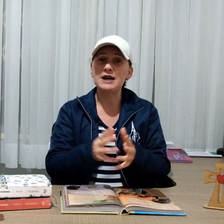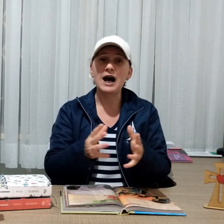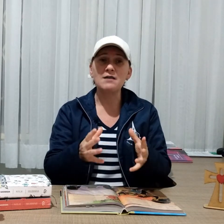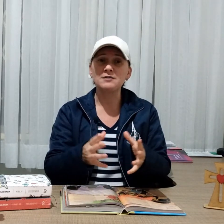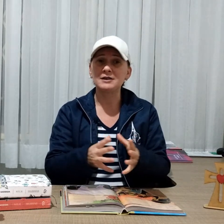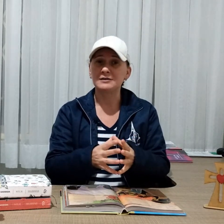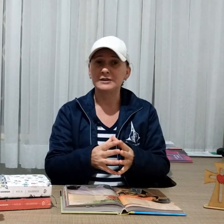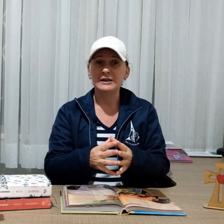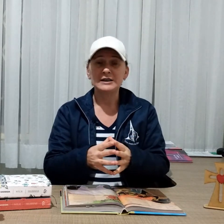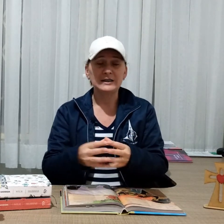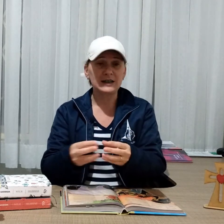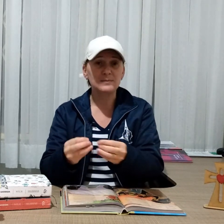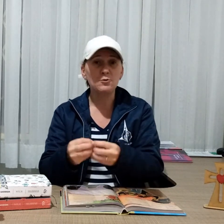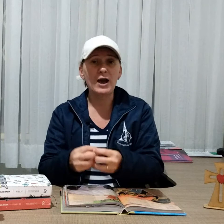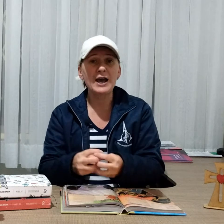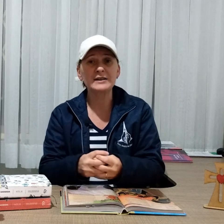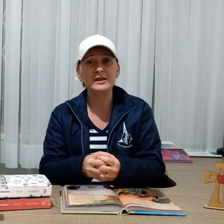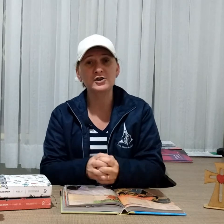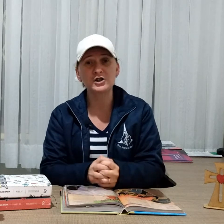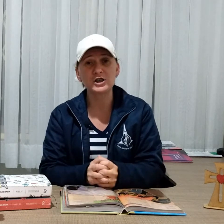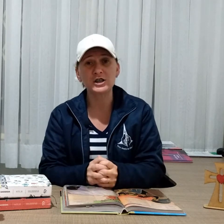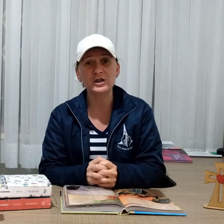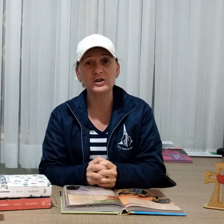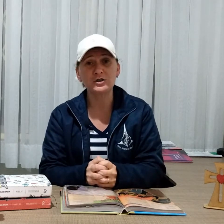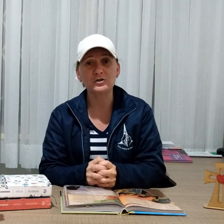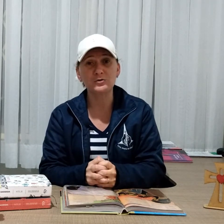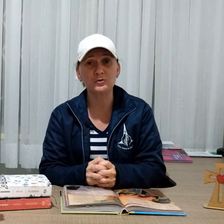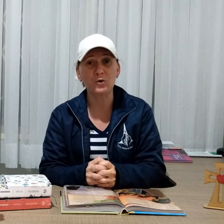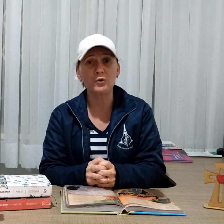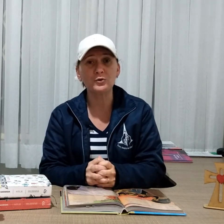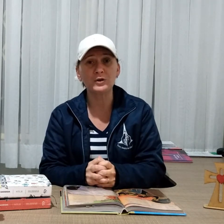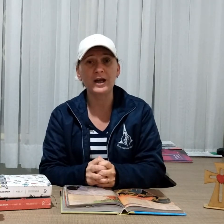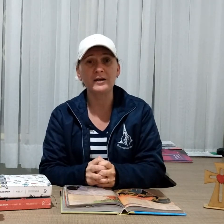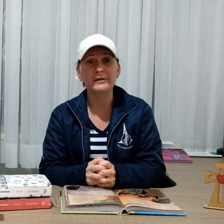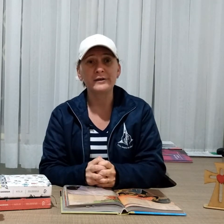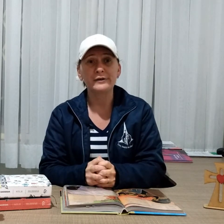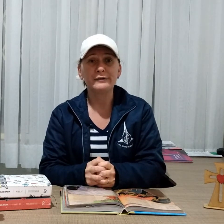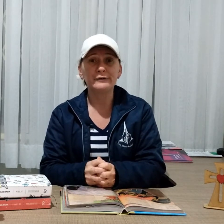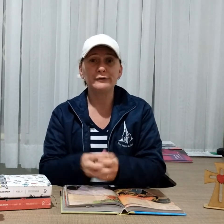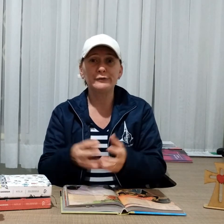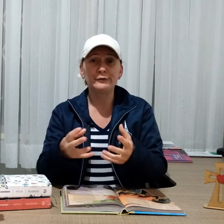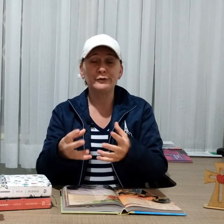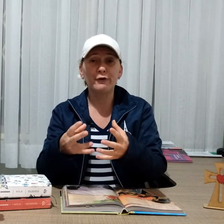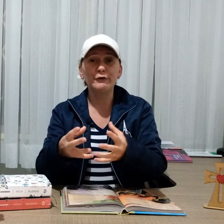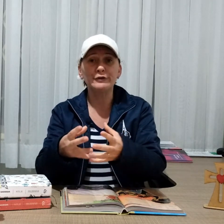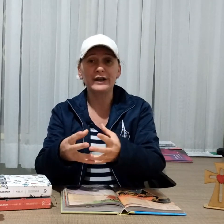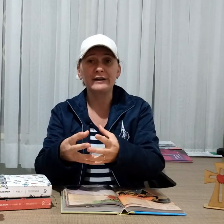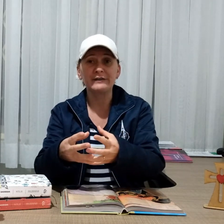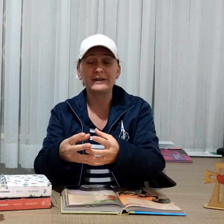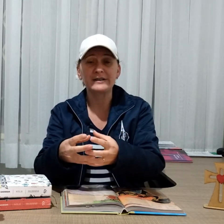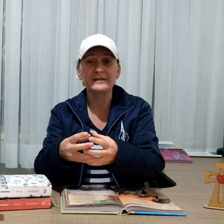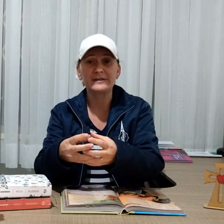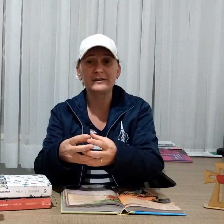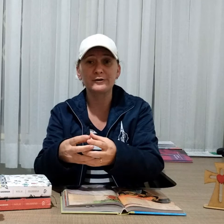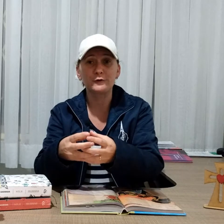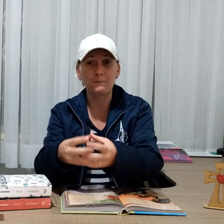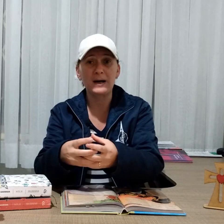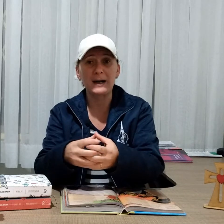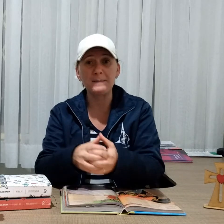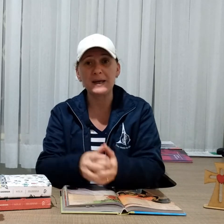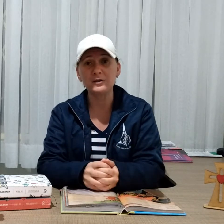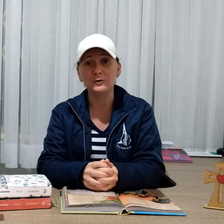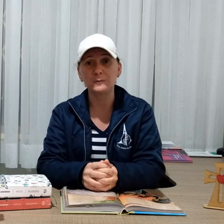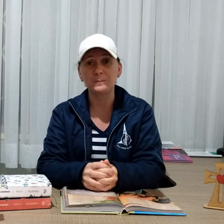que cuidava das moedas do dono, né? O dono